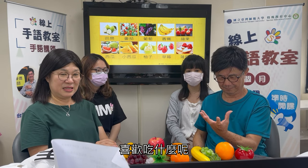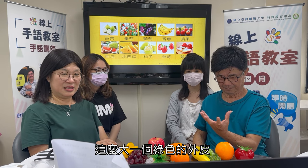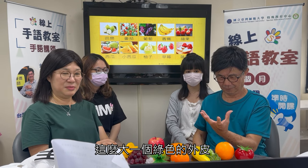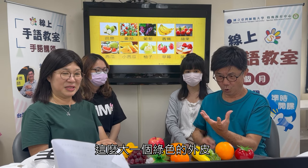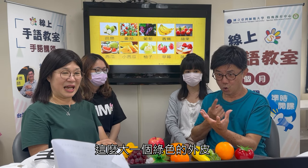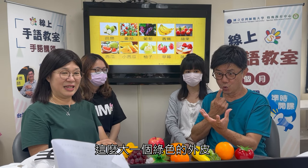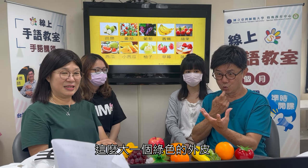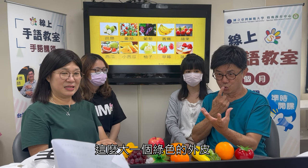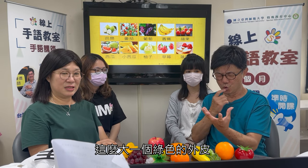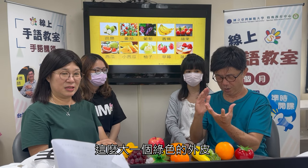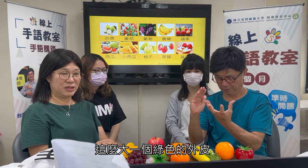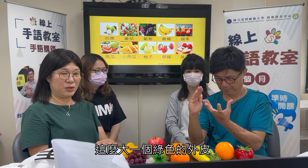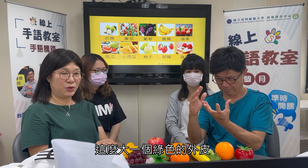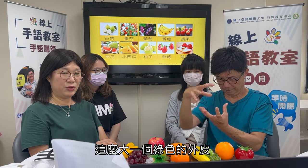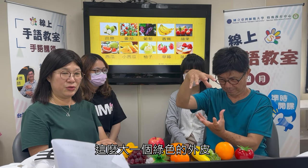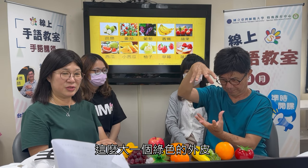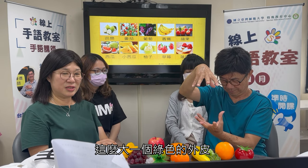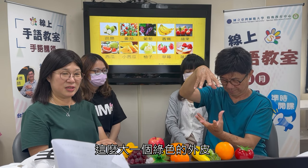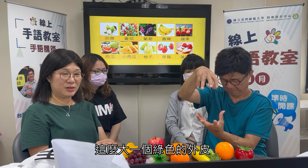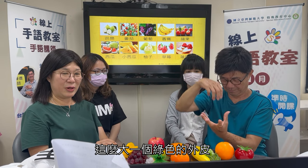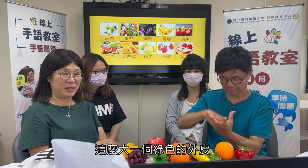这么大一个绿色的外皮，